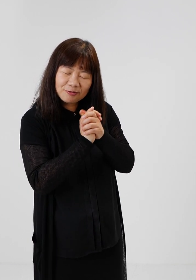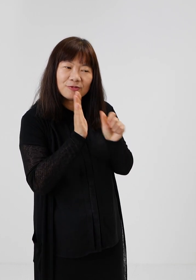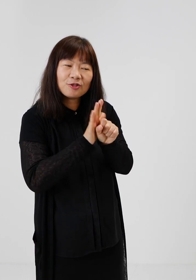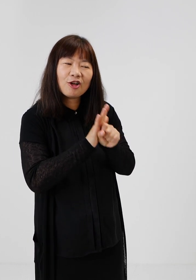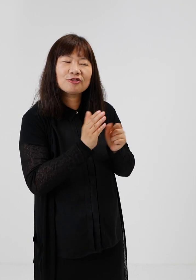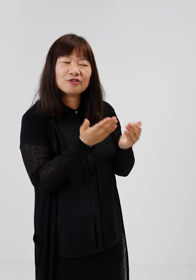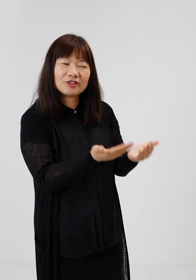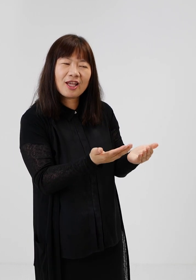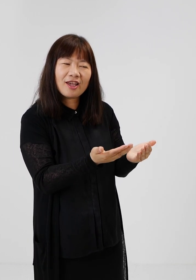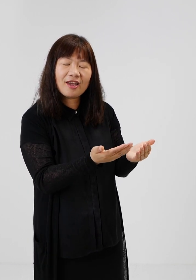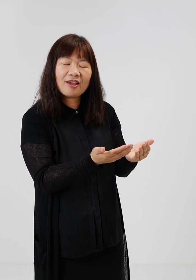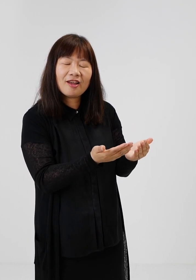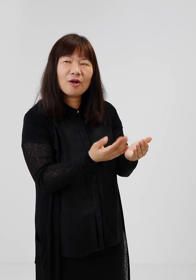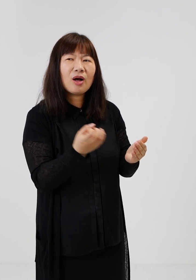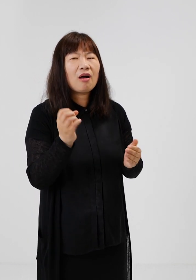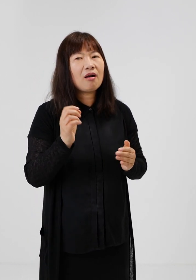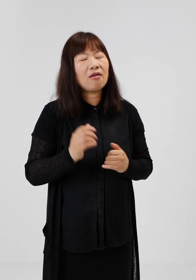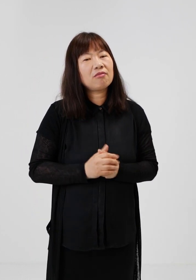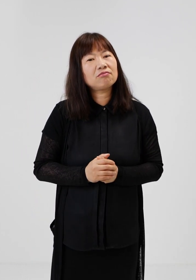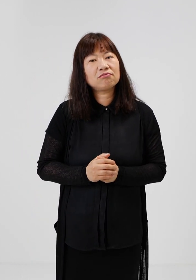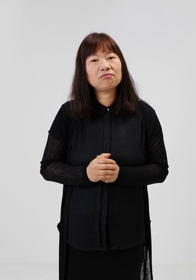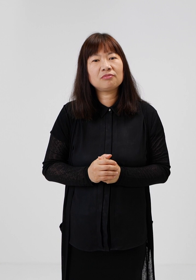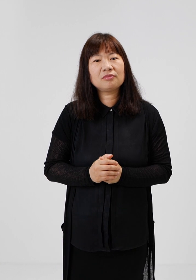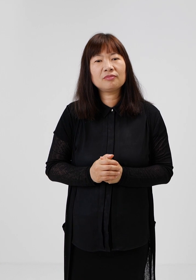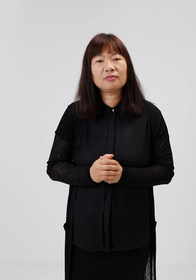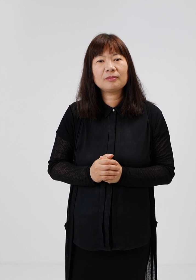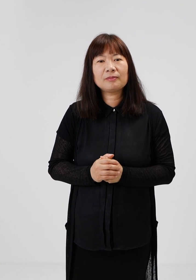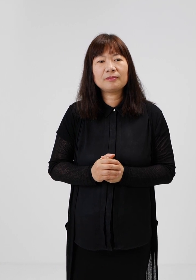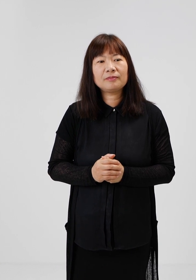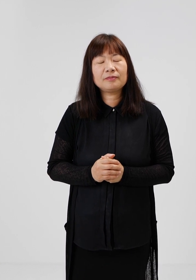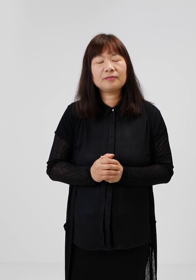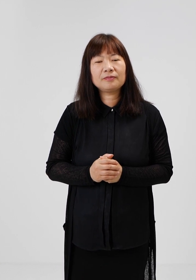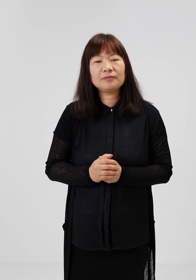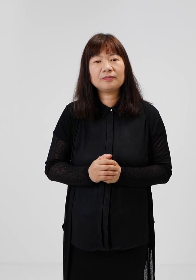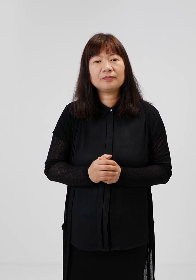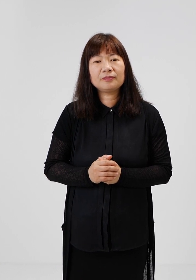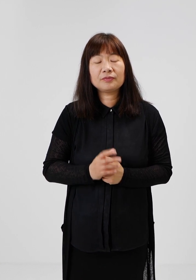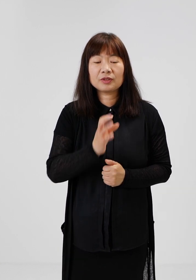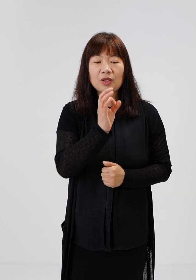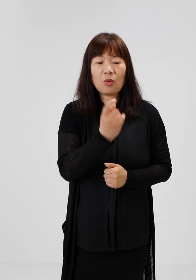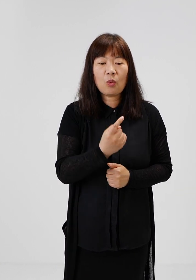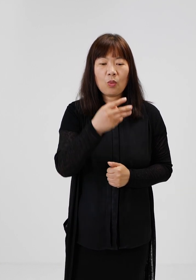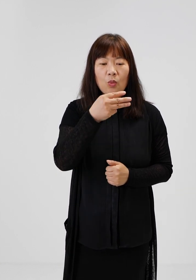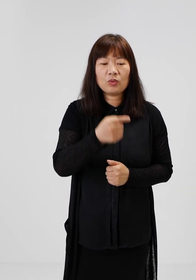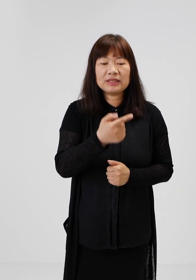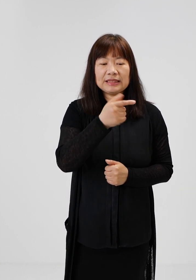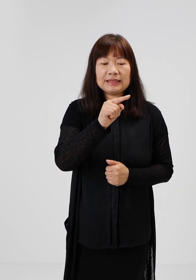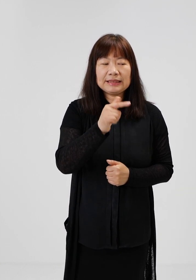뭐 이런다든지 할 텐데 이 오르난이